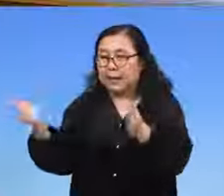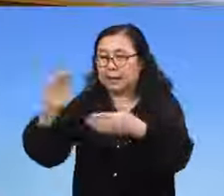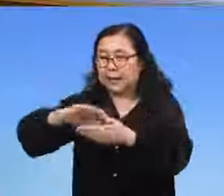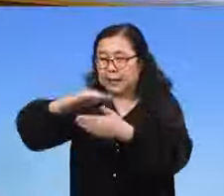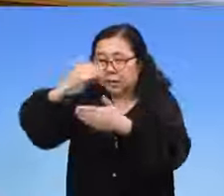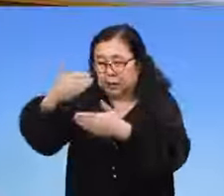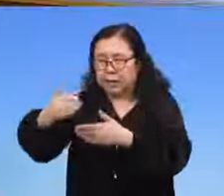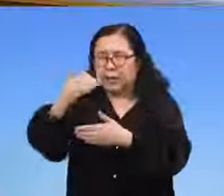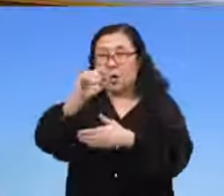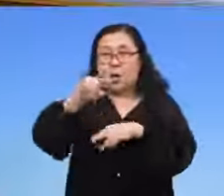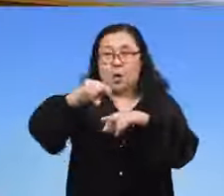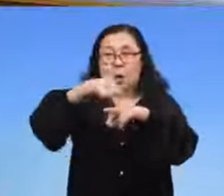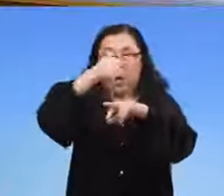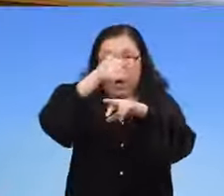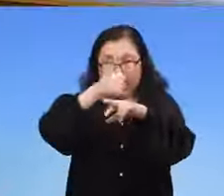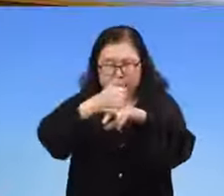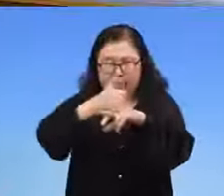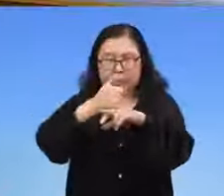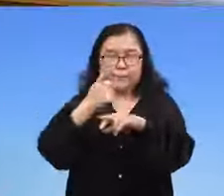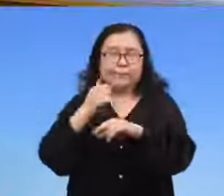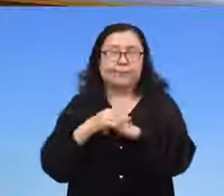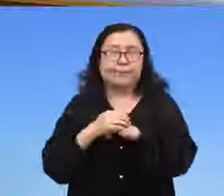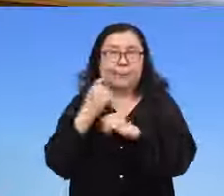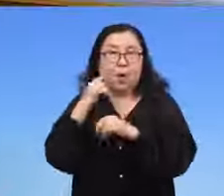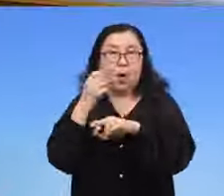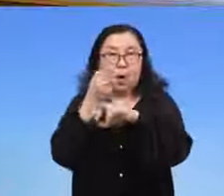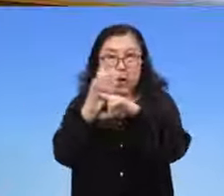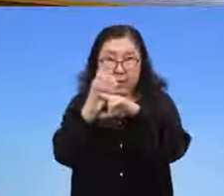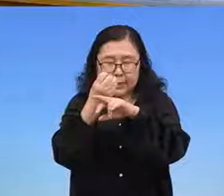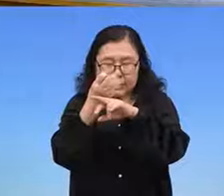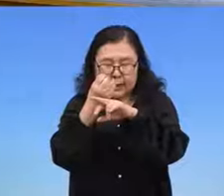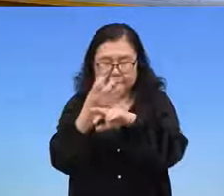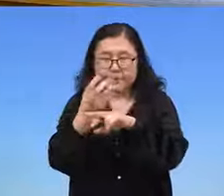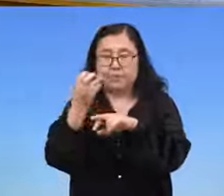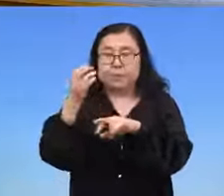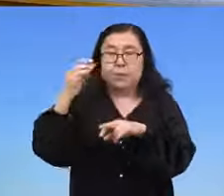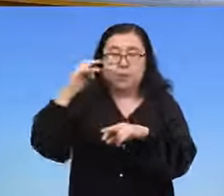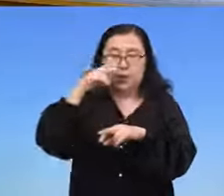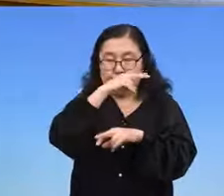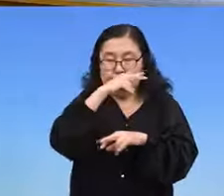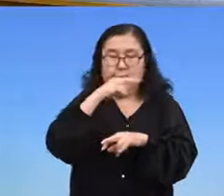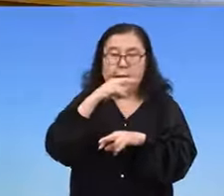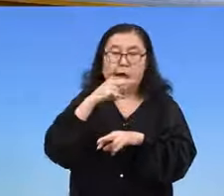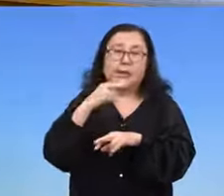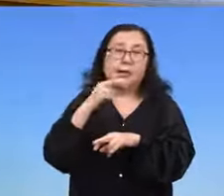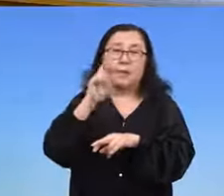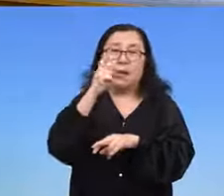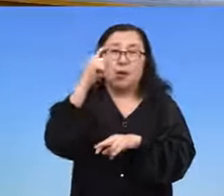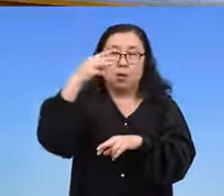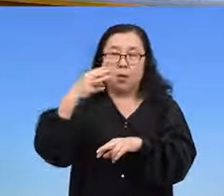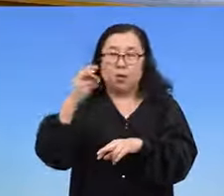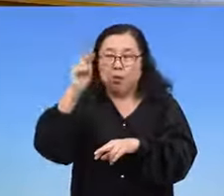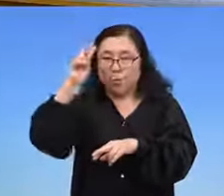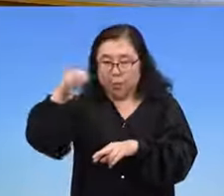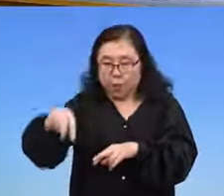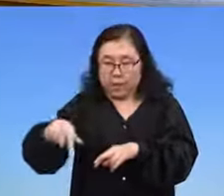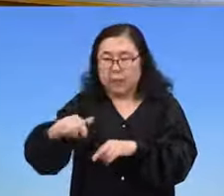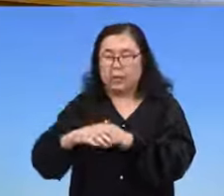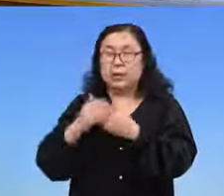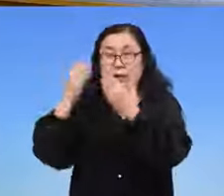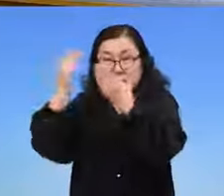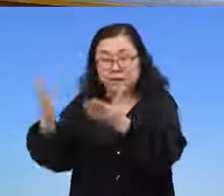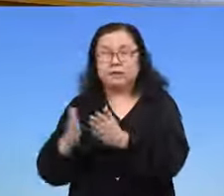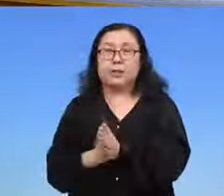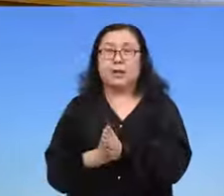차이점이 느껴지십니까? 여러분, 동방 박사의 길을 가고 싶으세요? 하나님 은혜에 감사하며 꼭 어떤